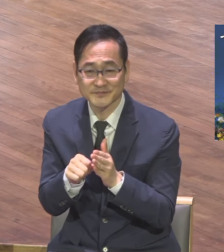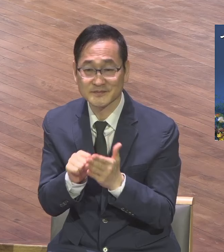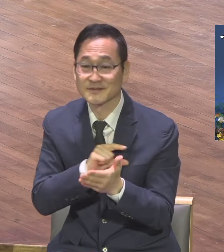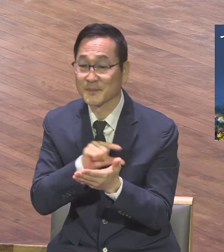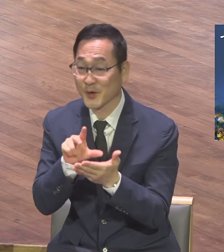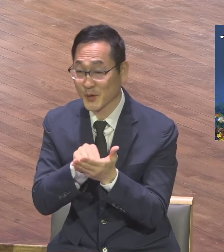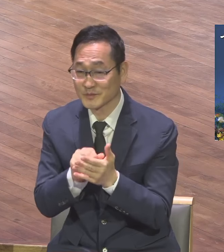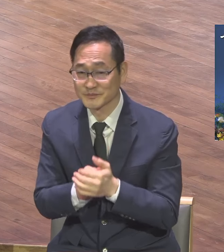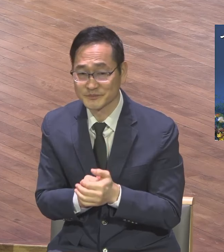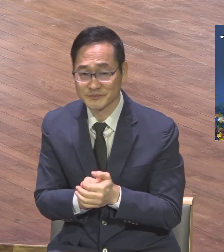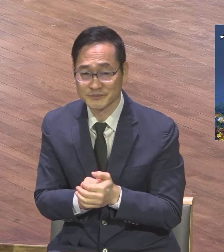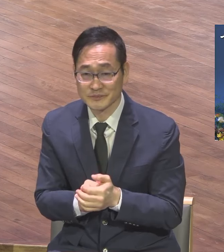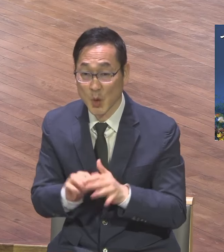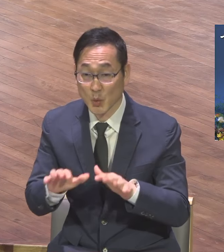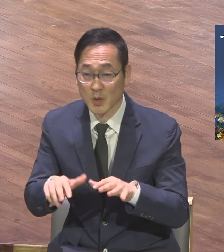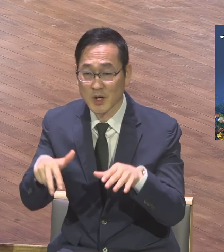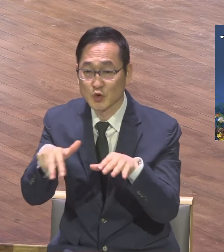교회가